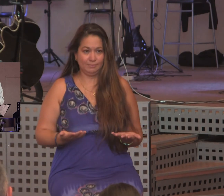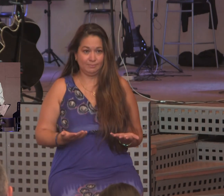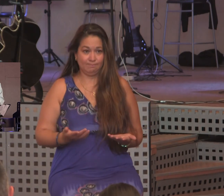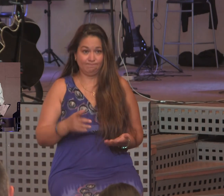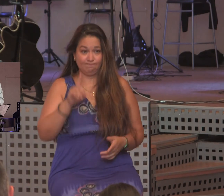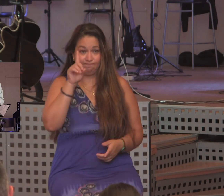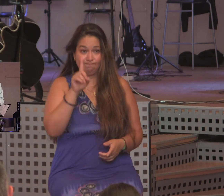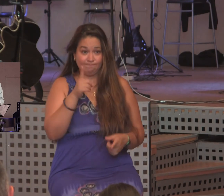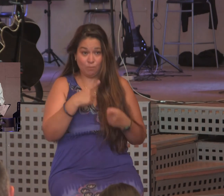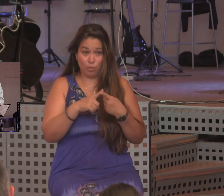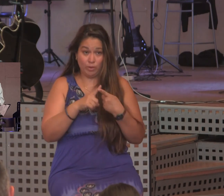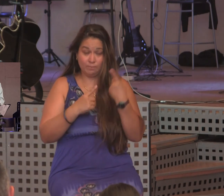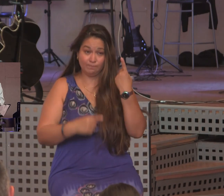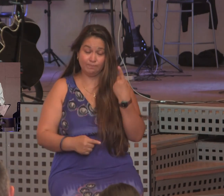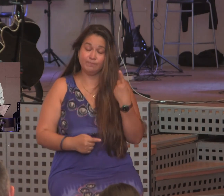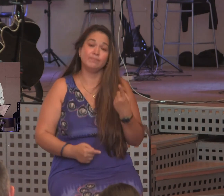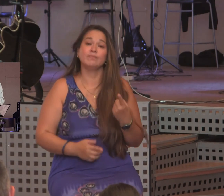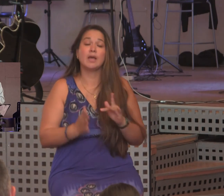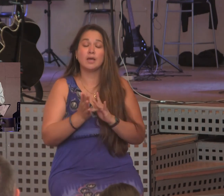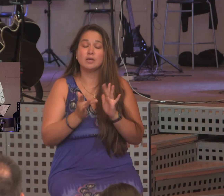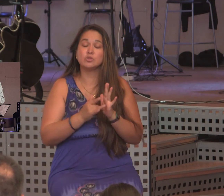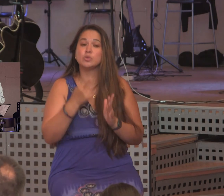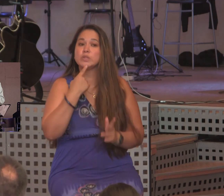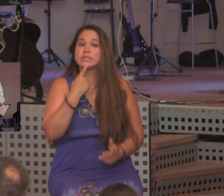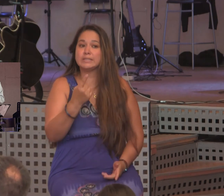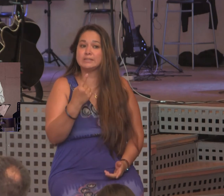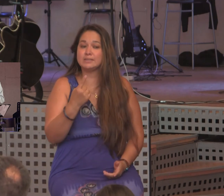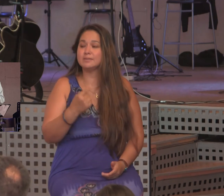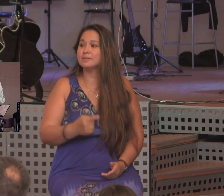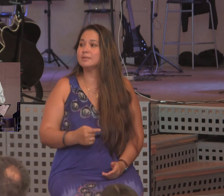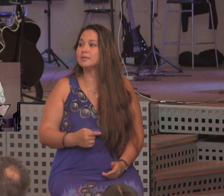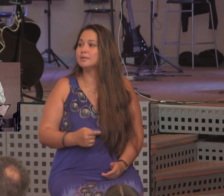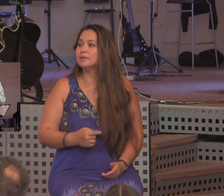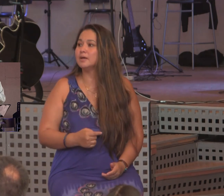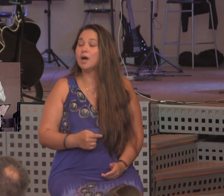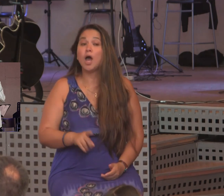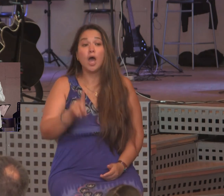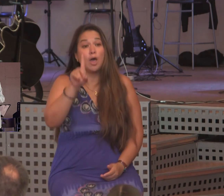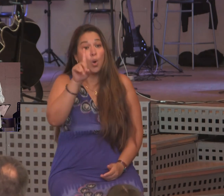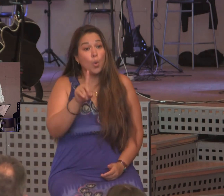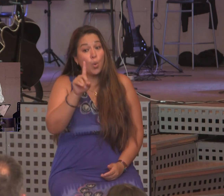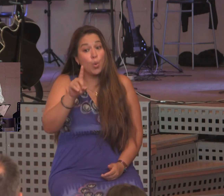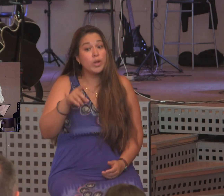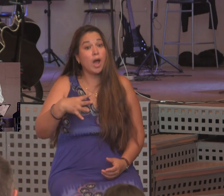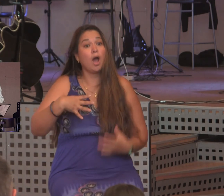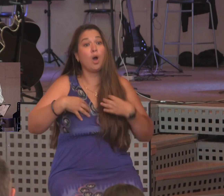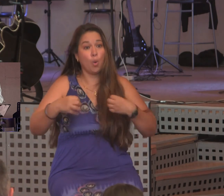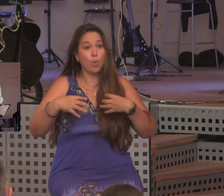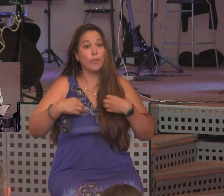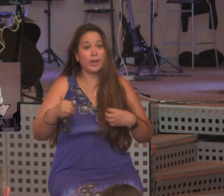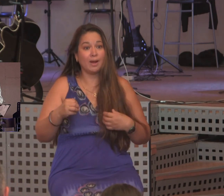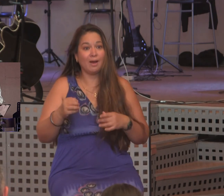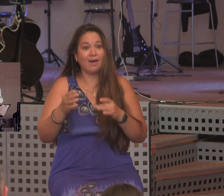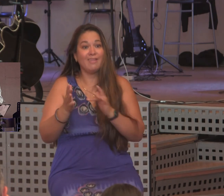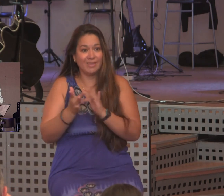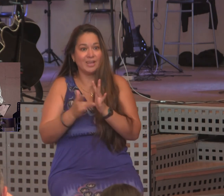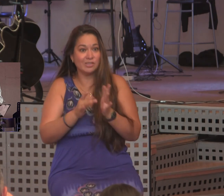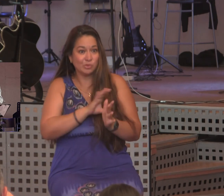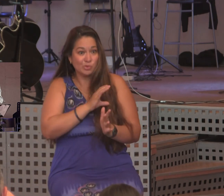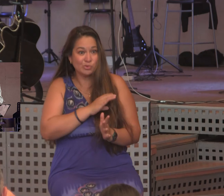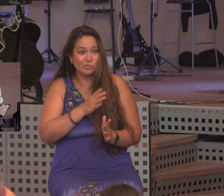una de las 2 que dice, de una oveja del Señor Jesucristo, ¿sabes cuál